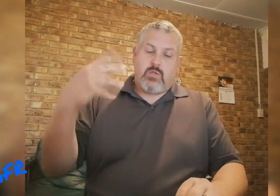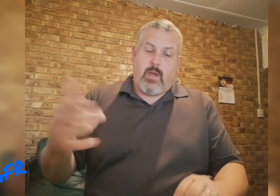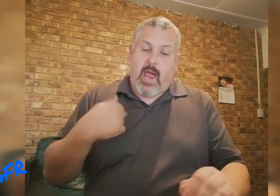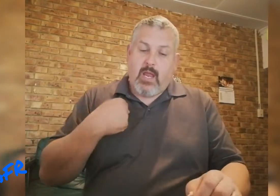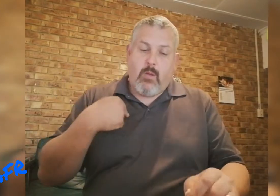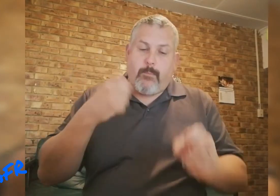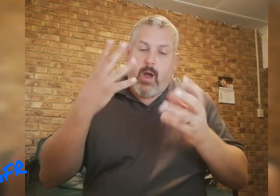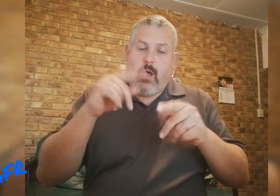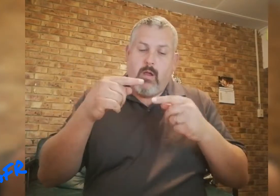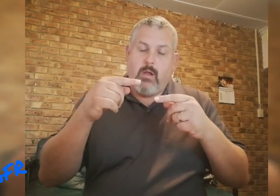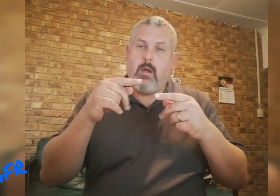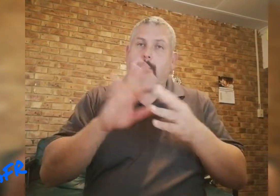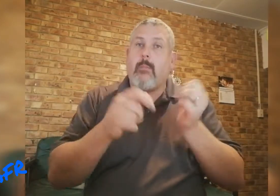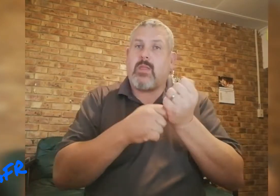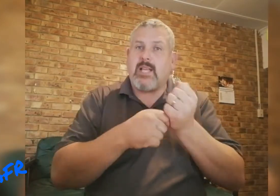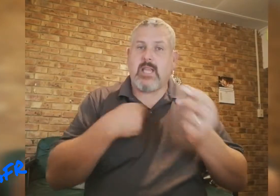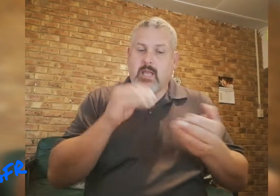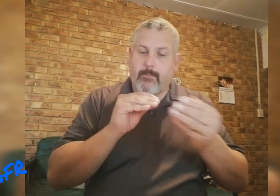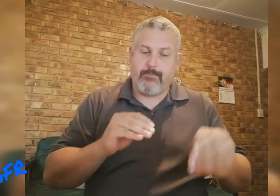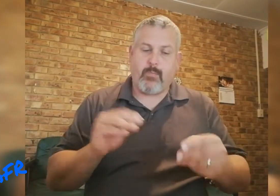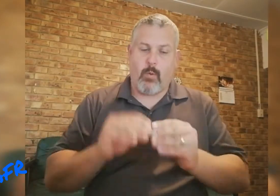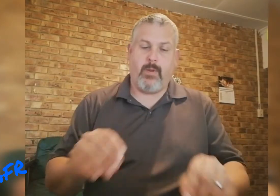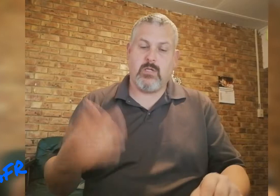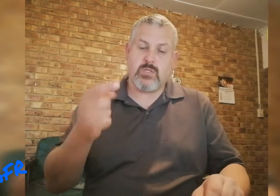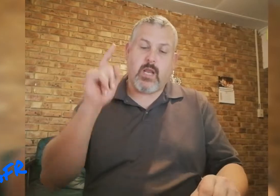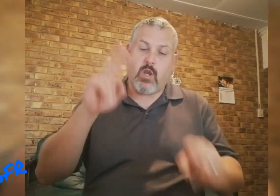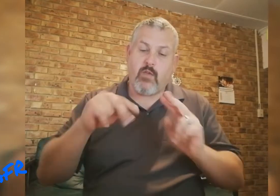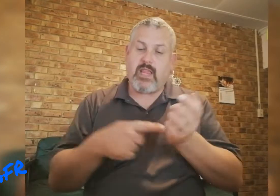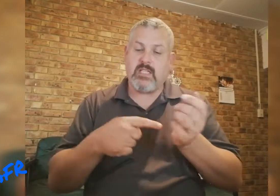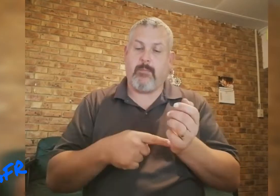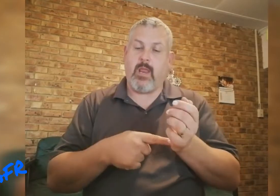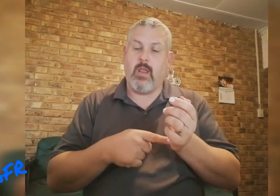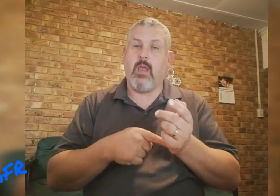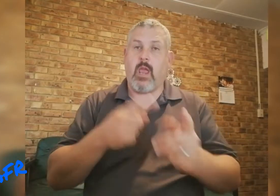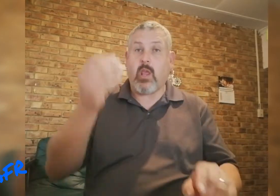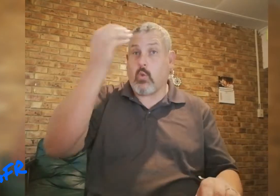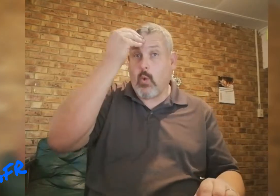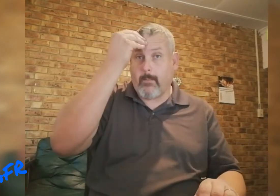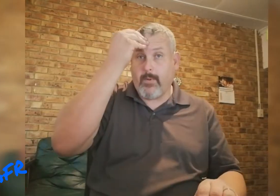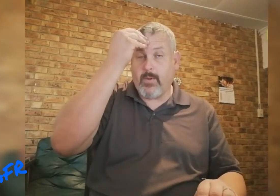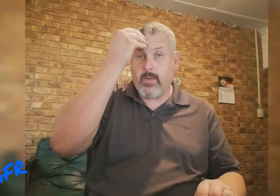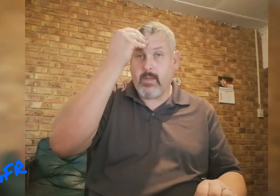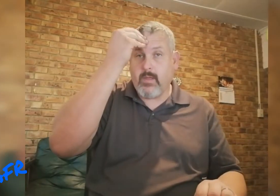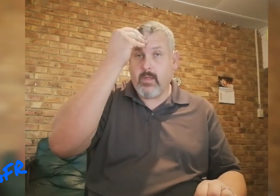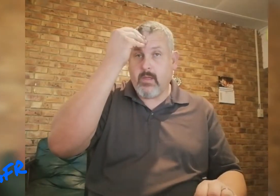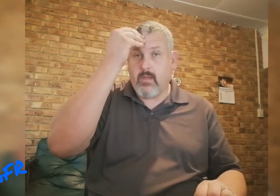So, ek het 'n paar Bybeltekste het ek op, soos in die Nuwe Testament, het die doop